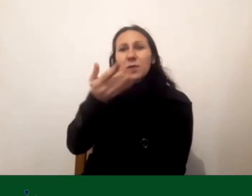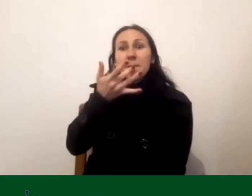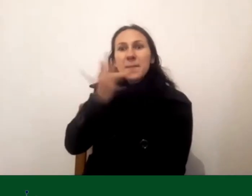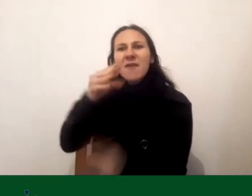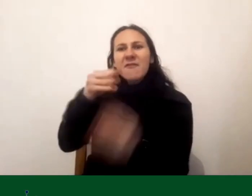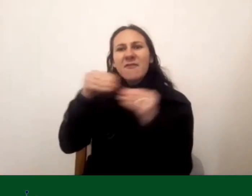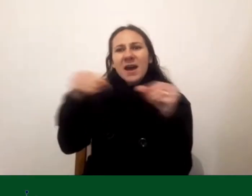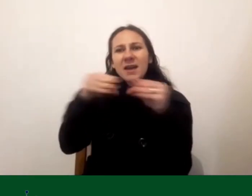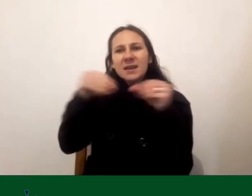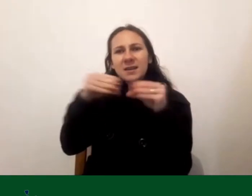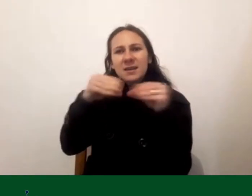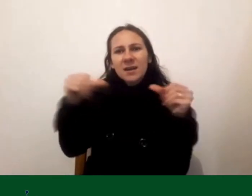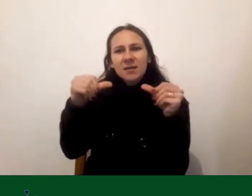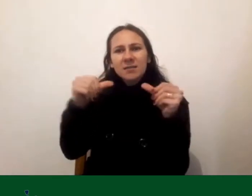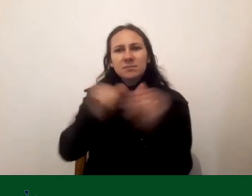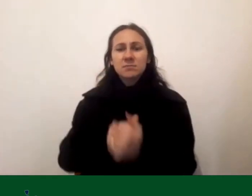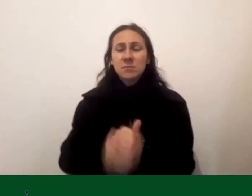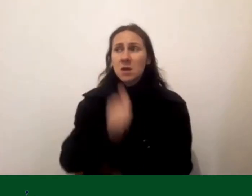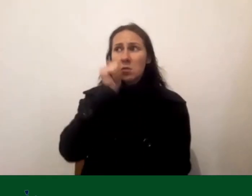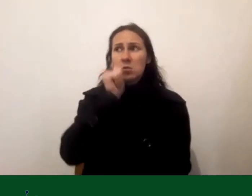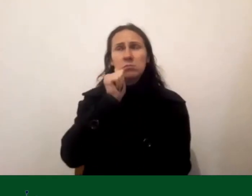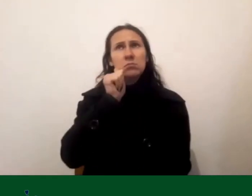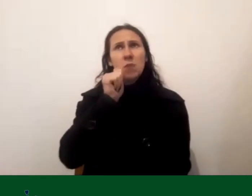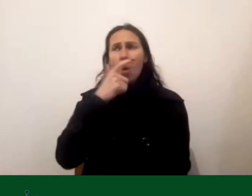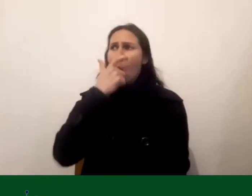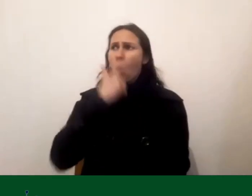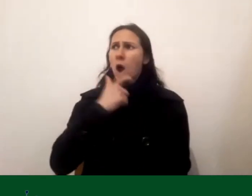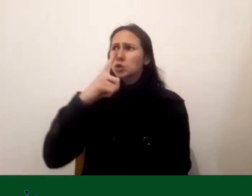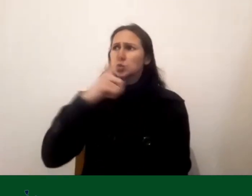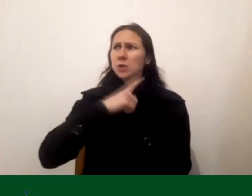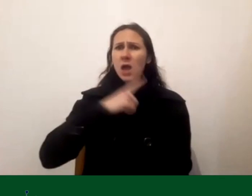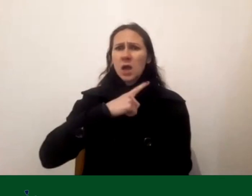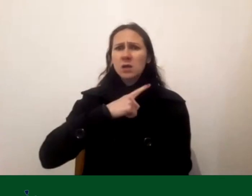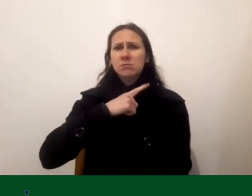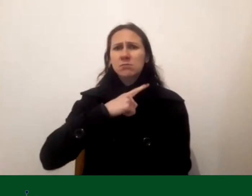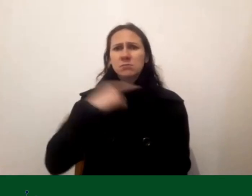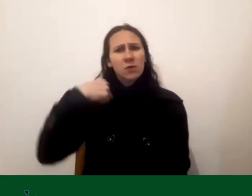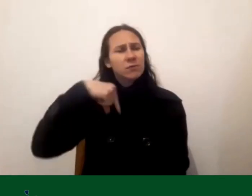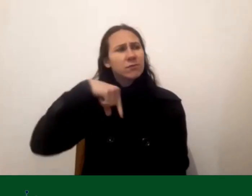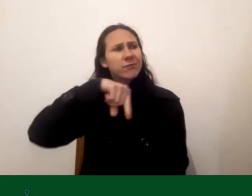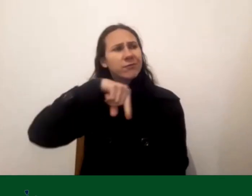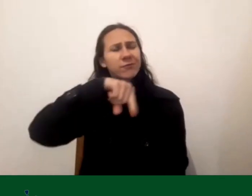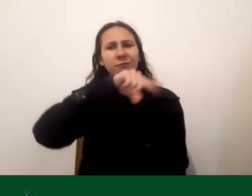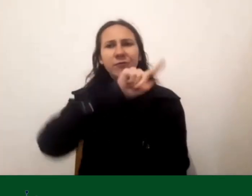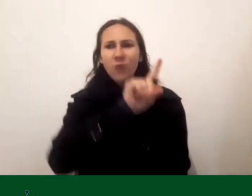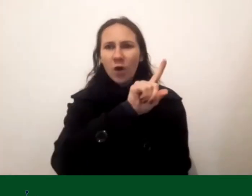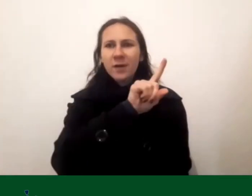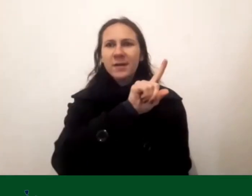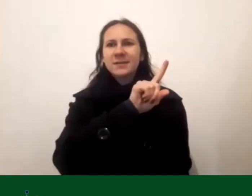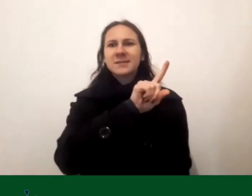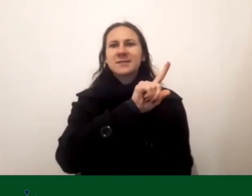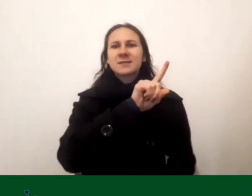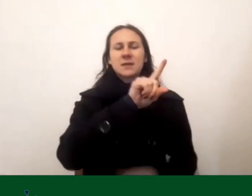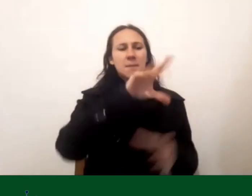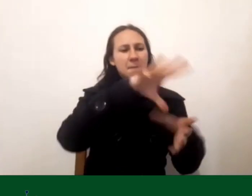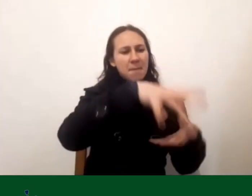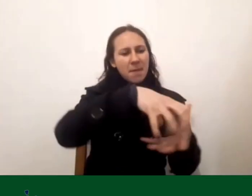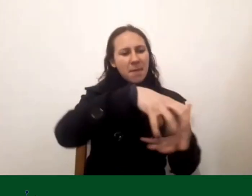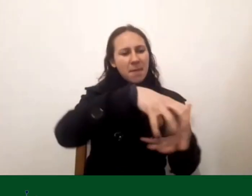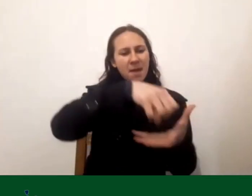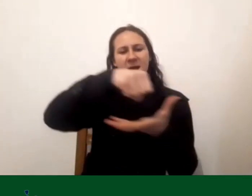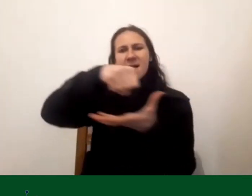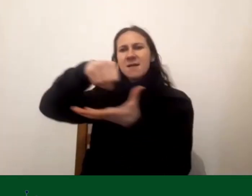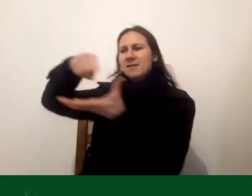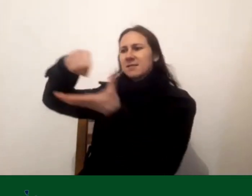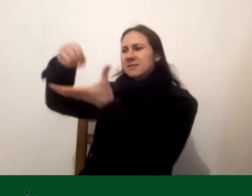Olha, a mulher disse: "Eu acho que eu tenho uma mão cheia de farinha, sim." E foi até a despensa, trouxe um saquinho de farinha, entregou para